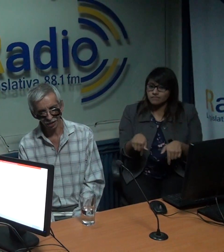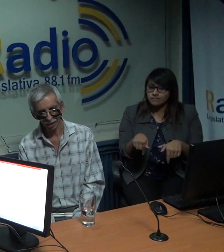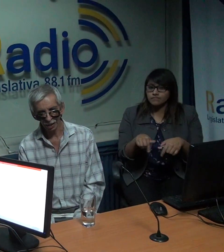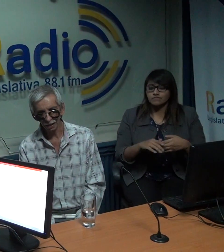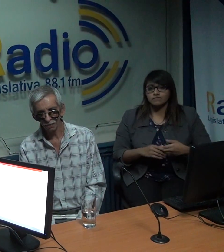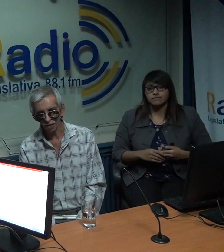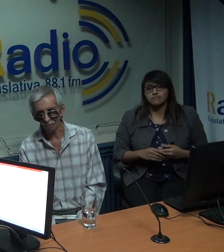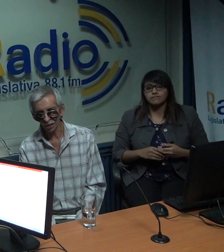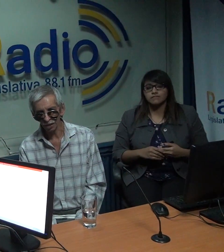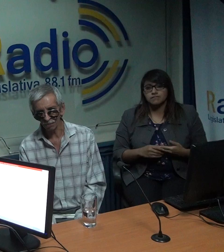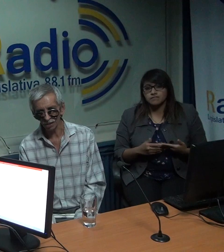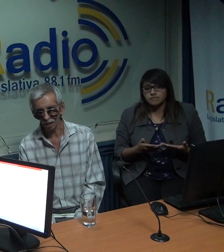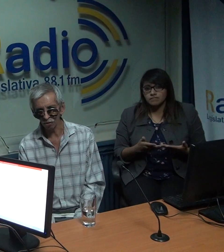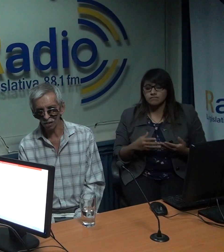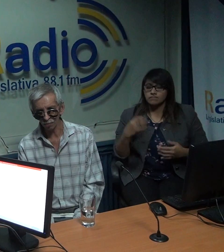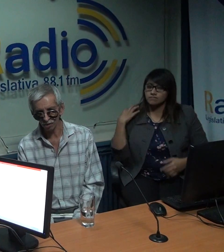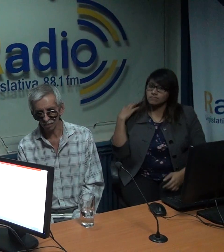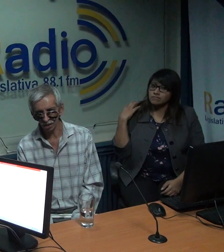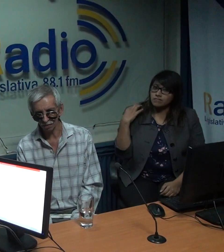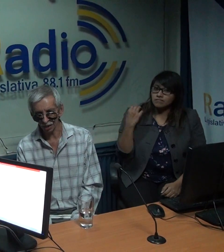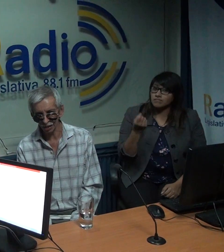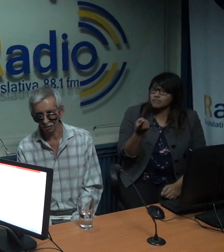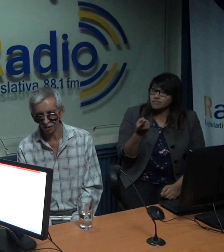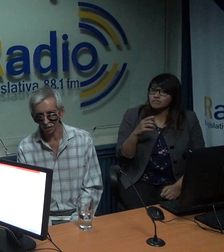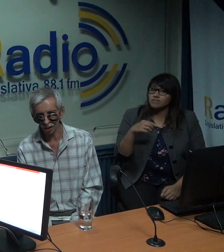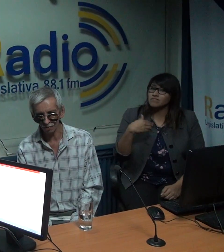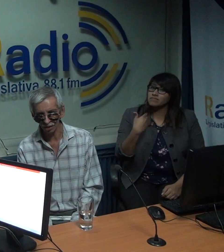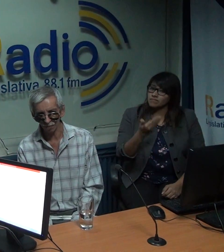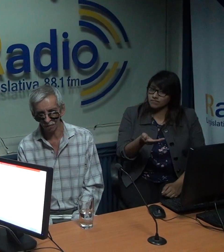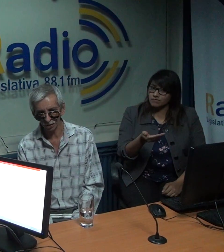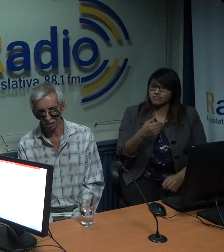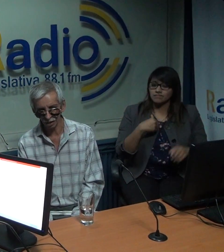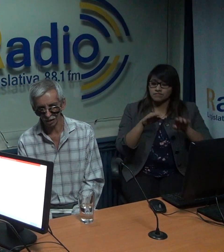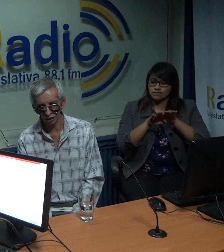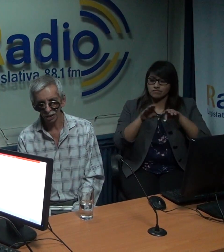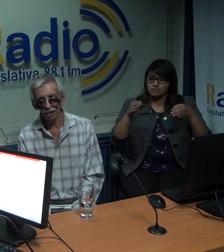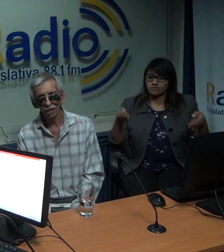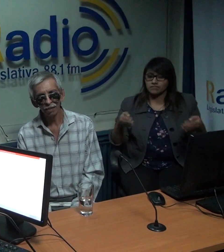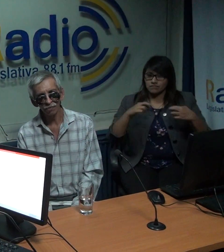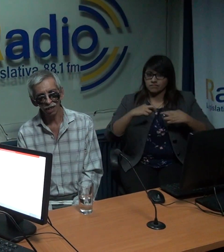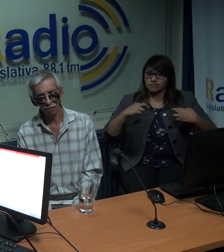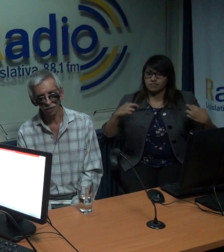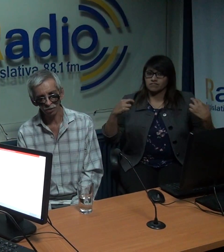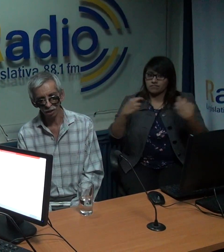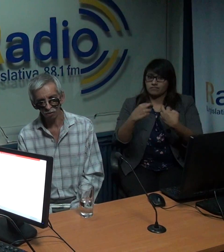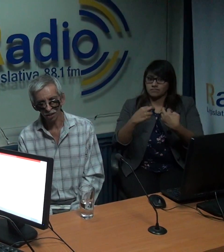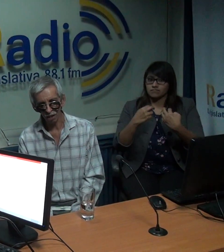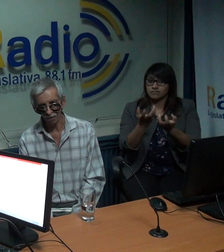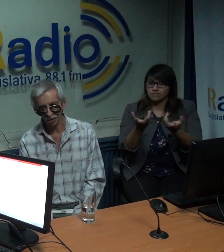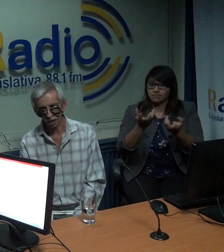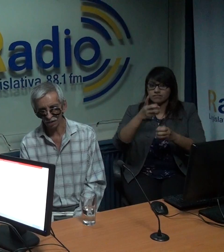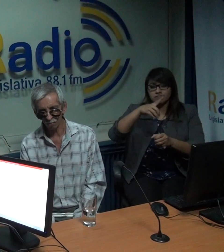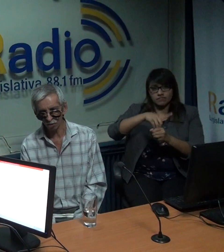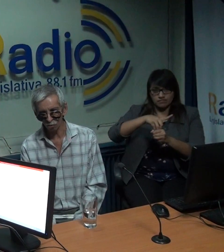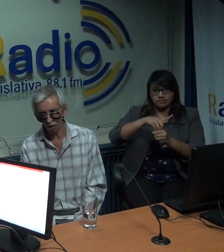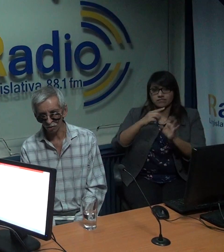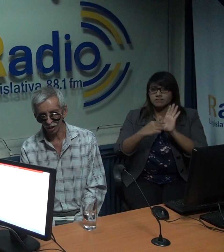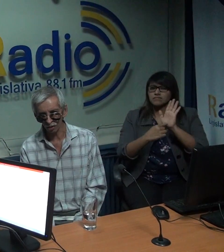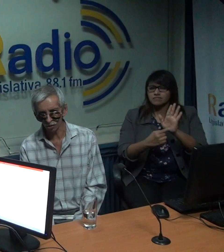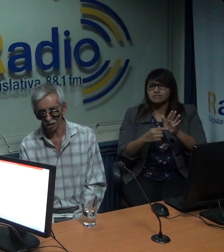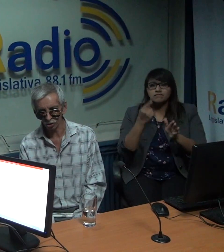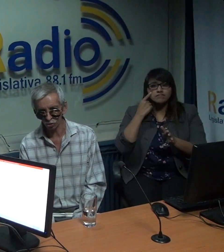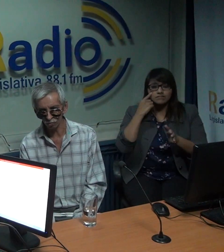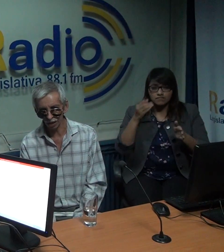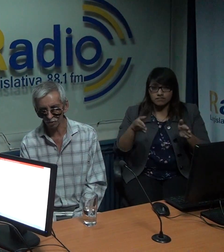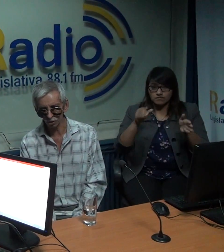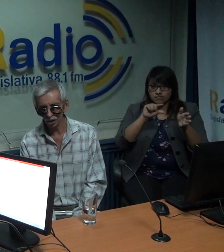pues también invitarlos a una próxima actividad que va a tener la Mesa Permanente de las Personas con Discapacidad de la Procuraduría de